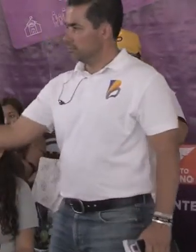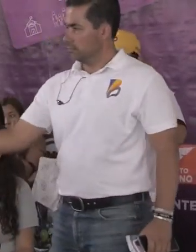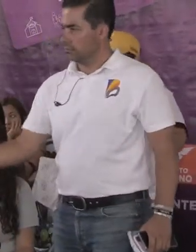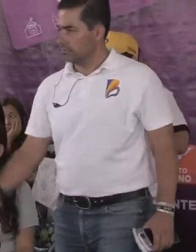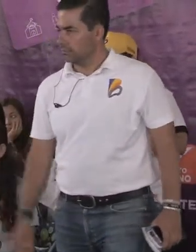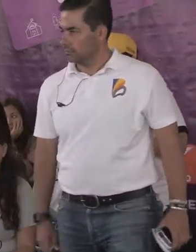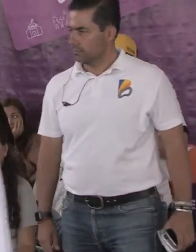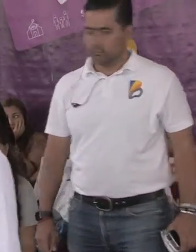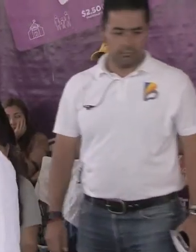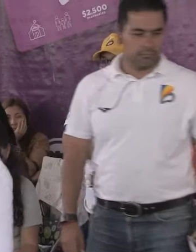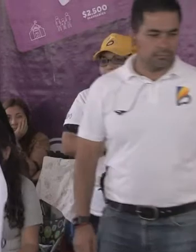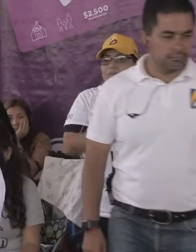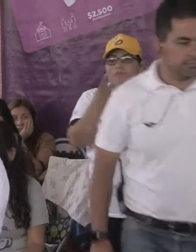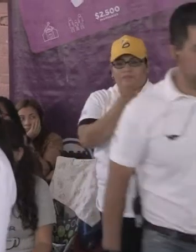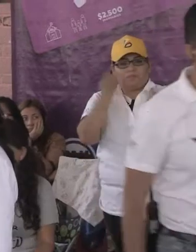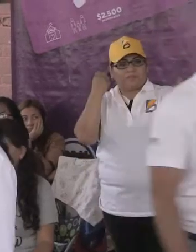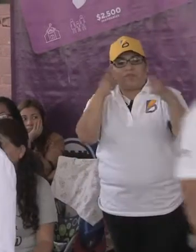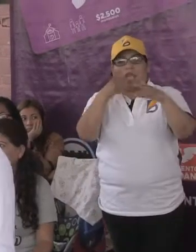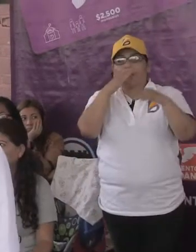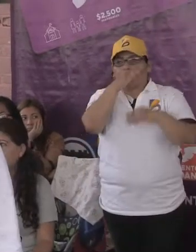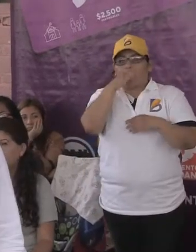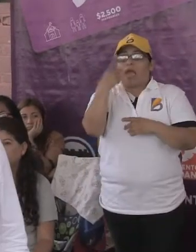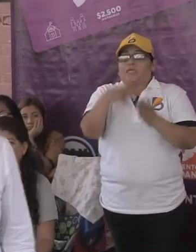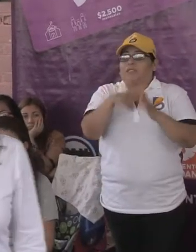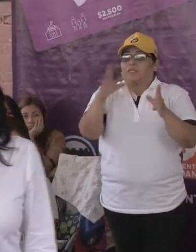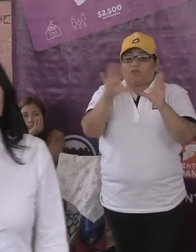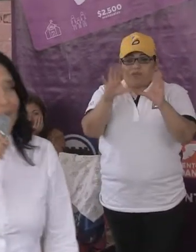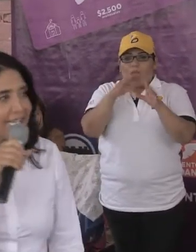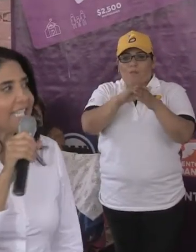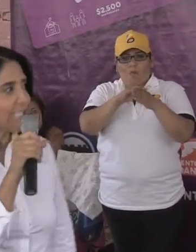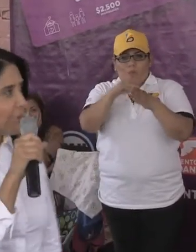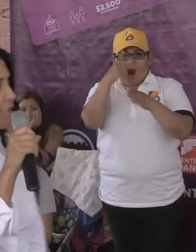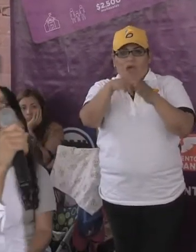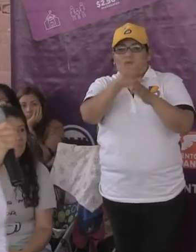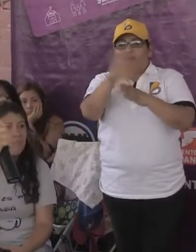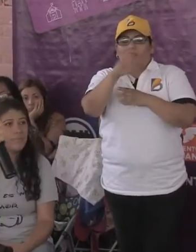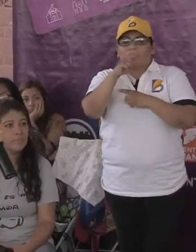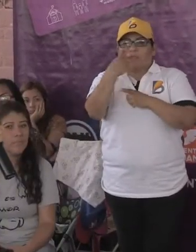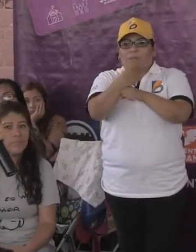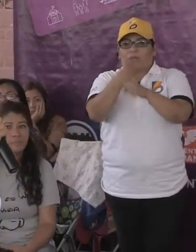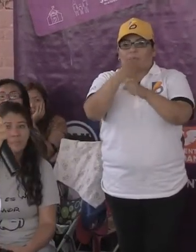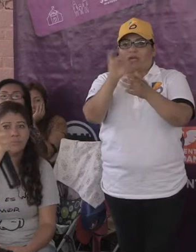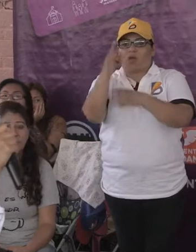con el transporte gratuito. Y les pido a ustedes que nos ayuden con sus votos a ganar este próximo